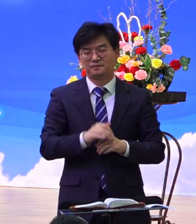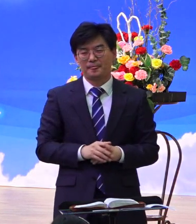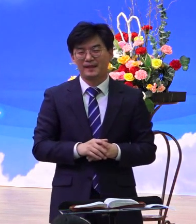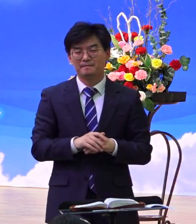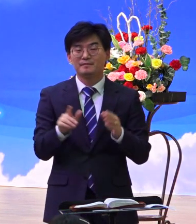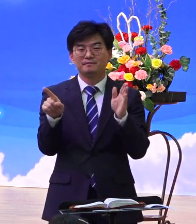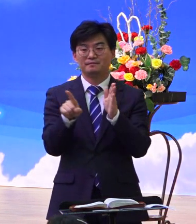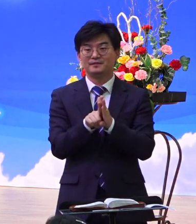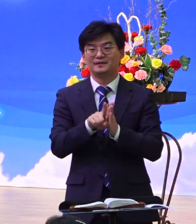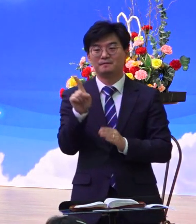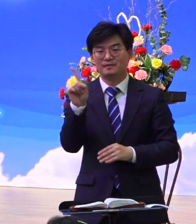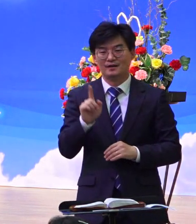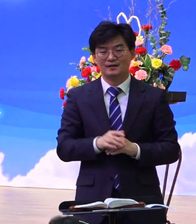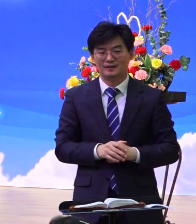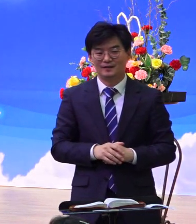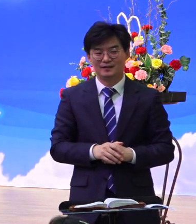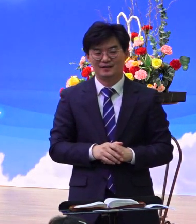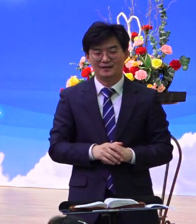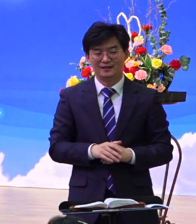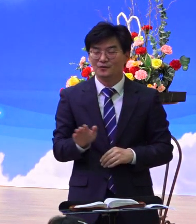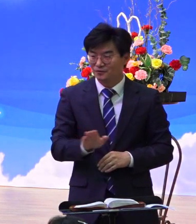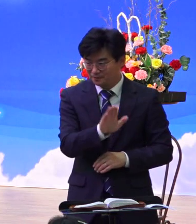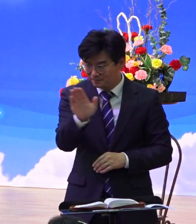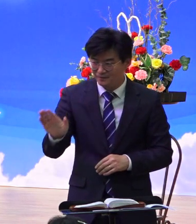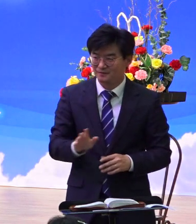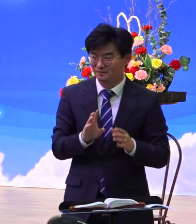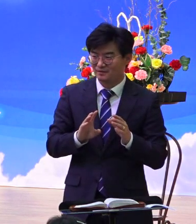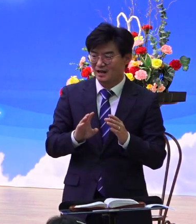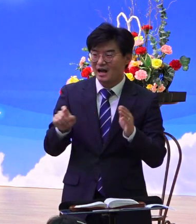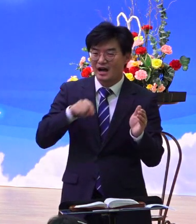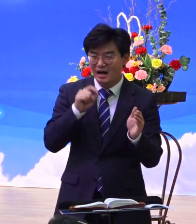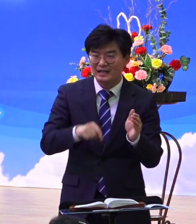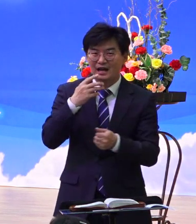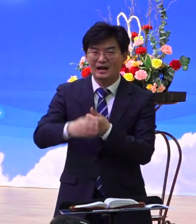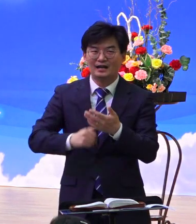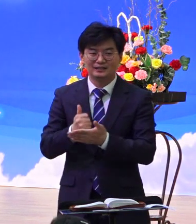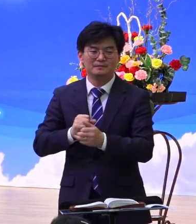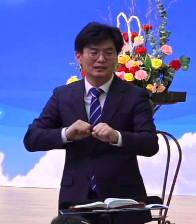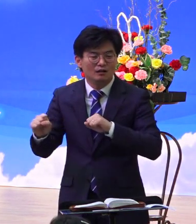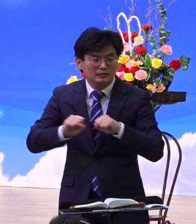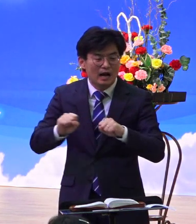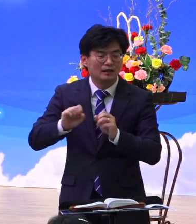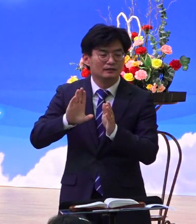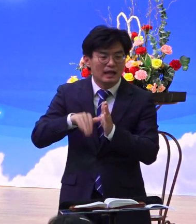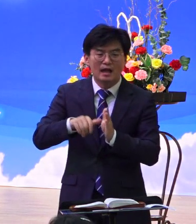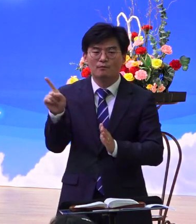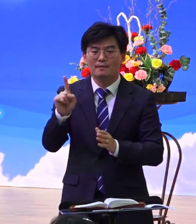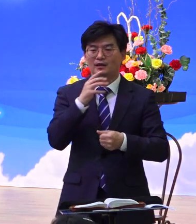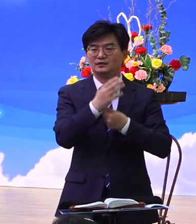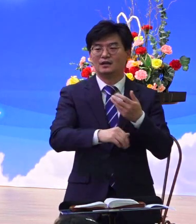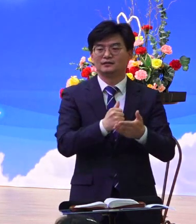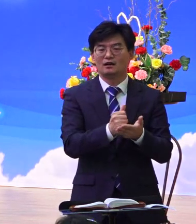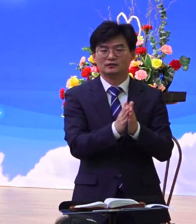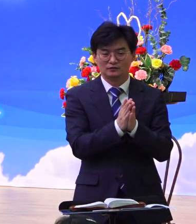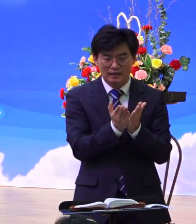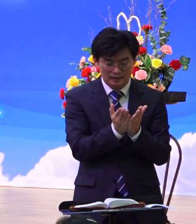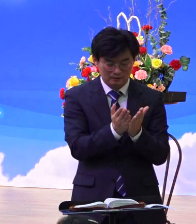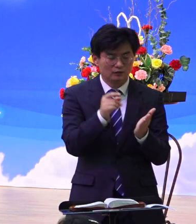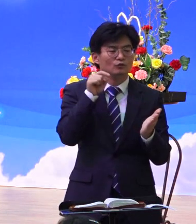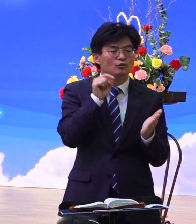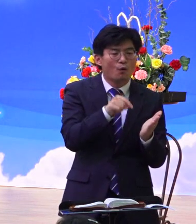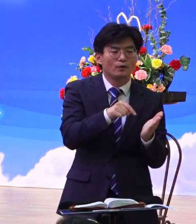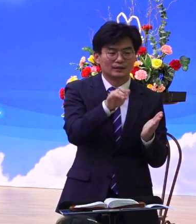우리들의 믿음도, 또 우리를 통해서 일하시는 하나님의 역사하심도 성경과 떼어놓고선 말할 수 없는 것입니다. 믿음